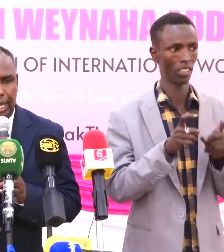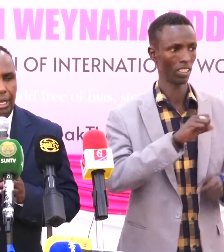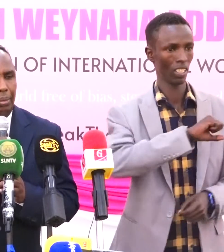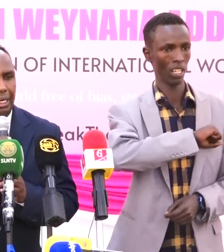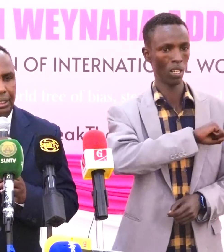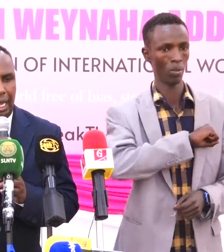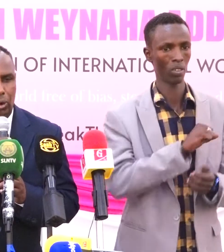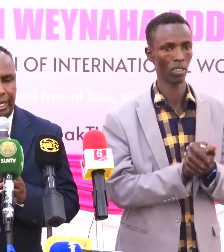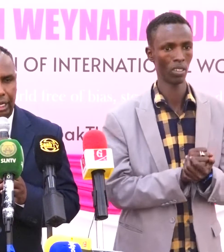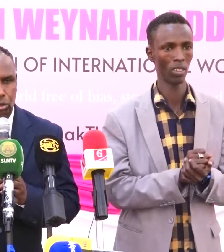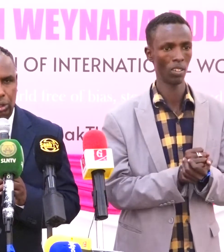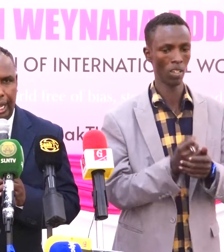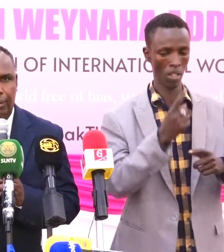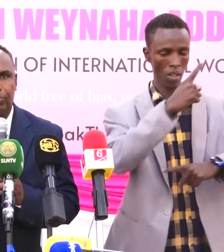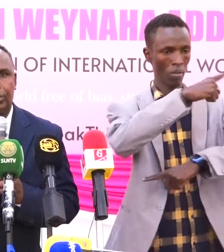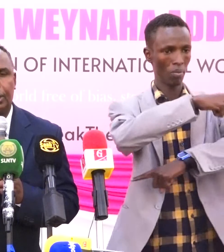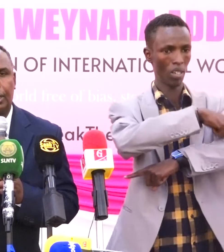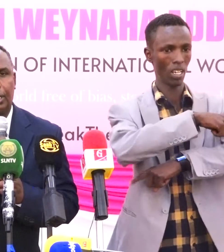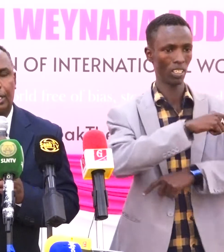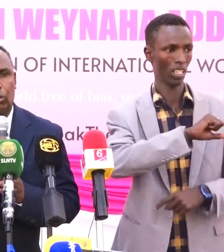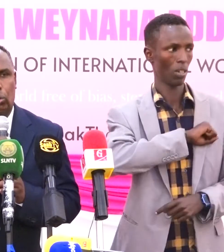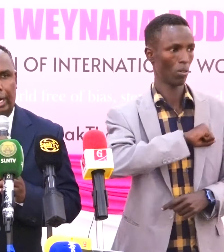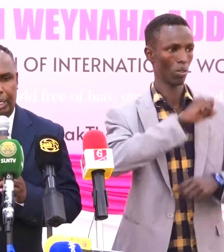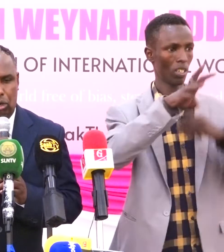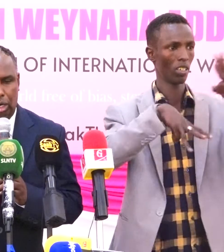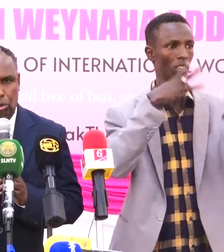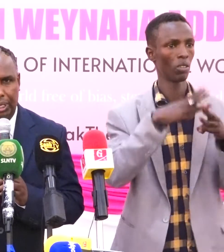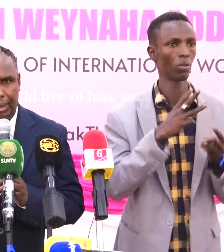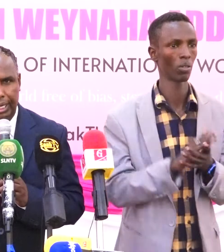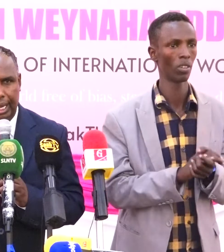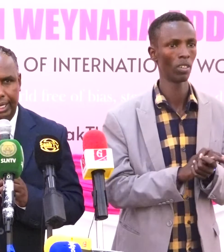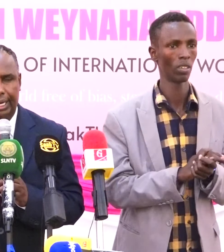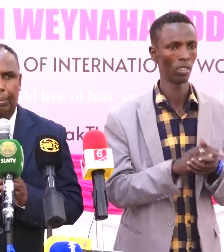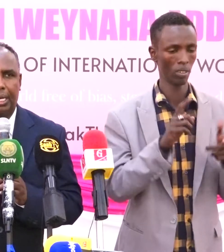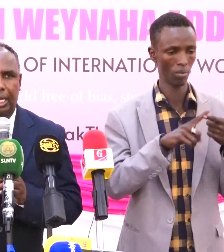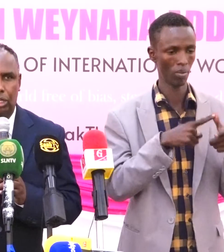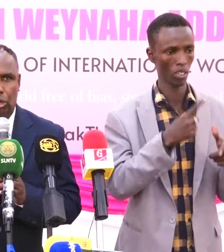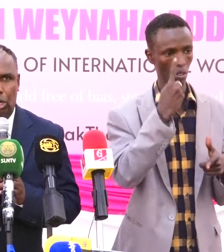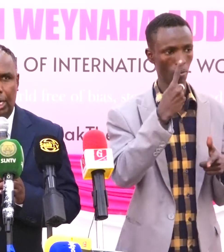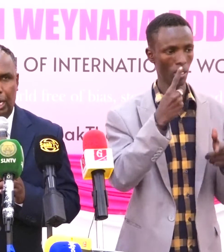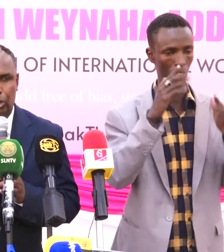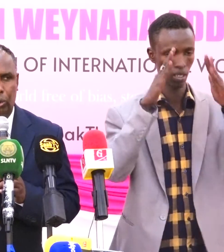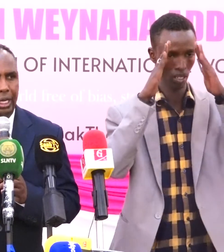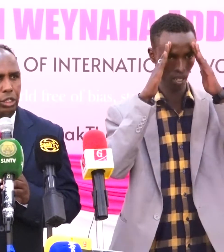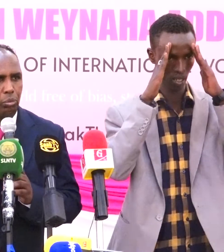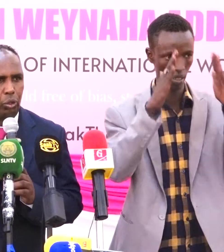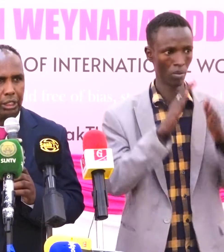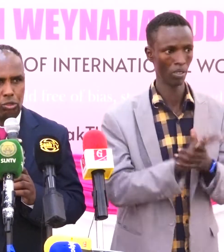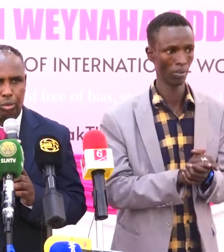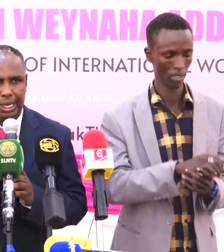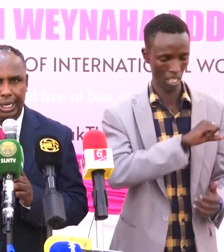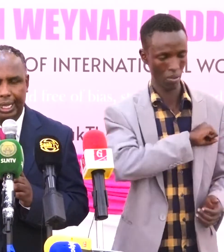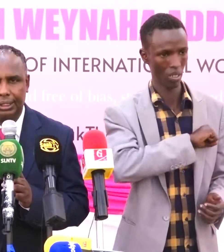هواك مالت هواك دوكا وحن مركا هورك بلابا ياينا نحنبالي ايو هواي وينا